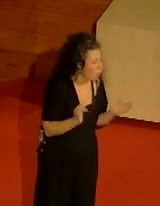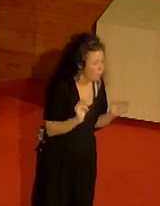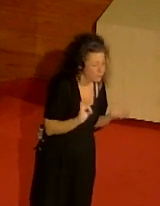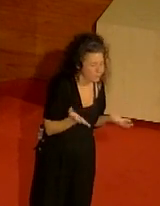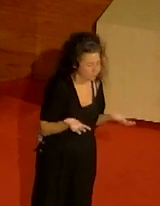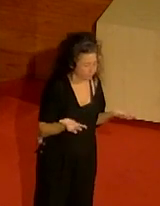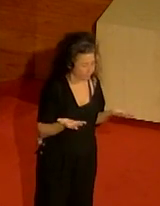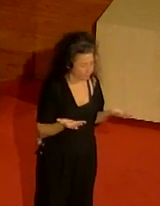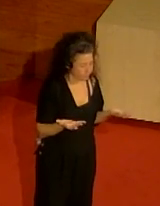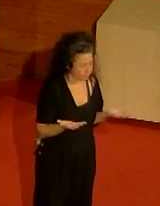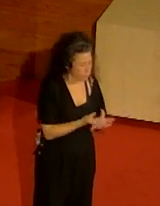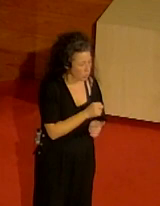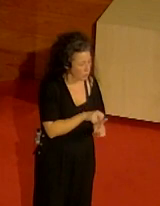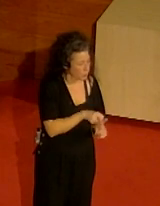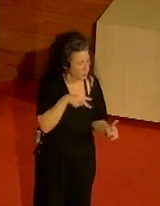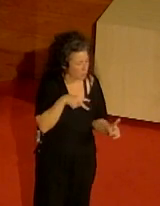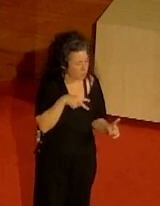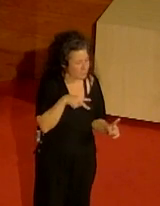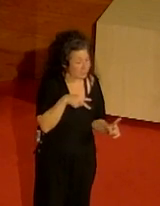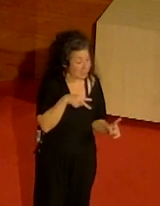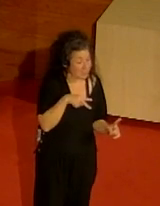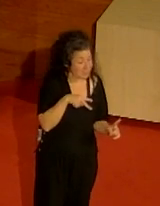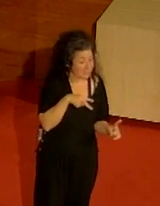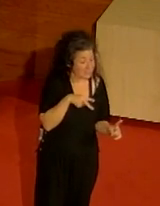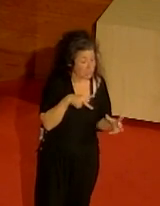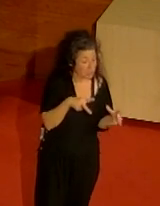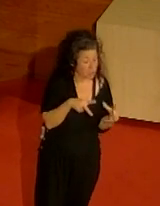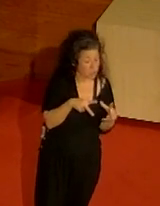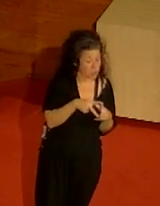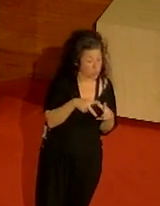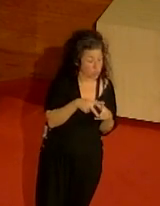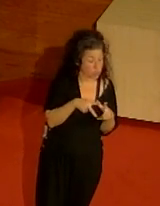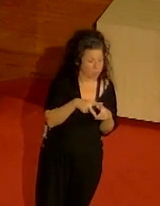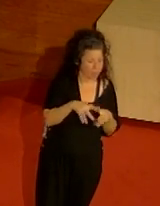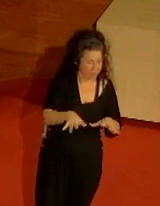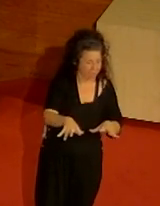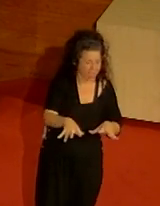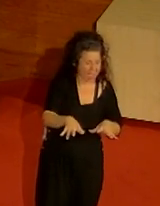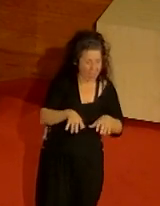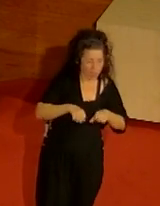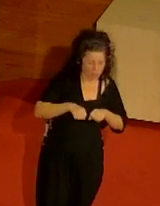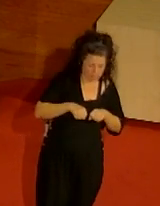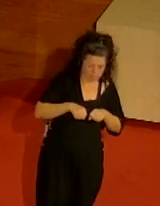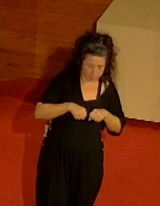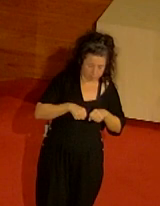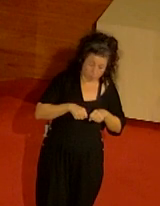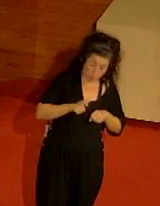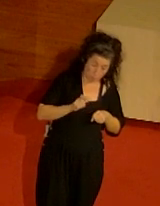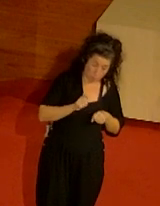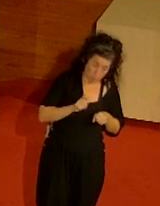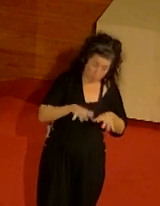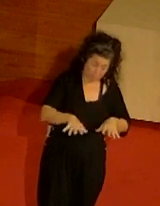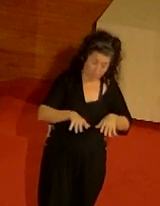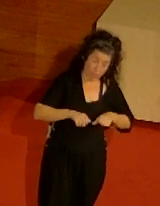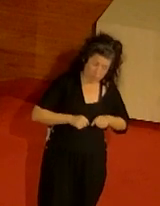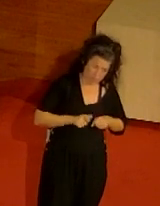Es todo desde el punto de vista, ¿no? de la sociedad supuestamente de acogida. Otra palabra que habría que